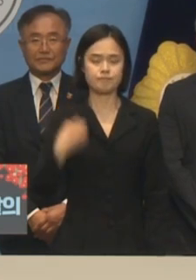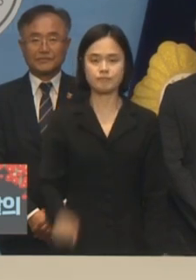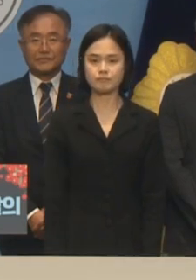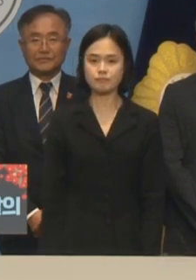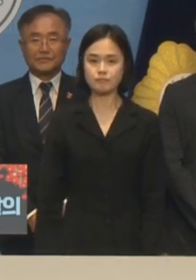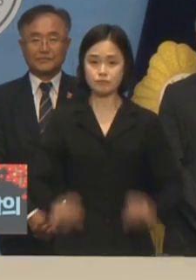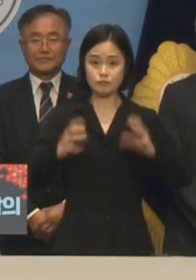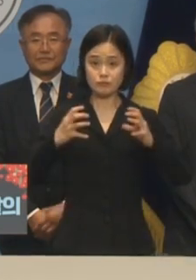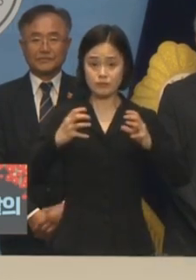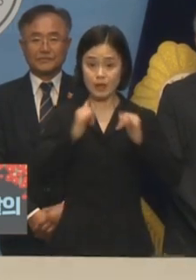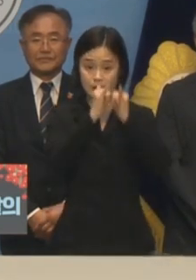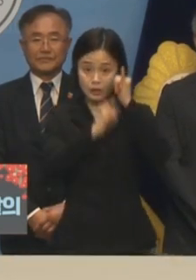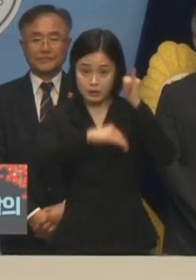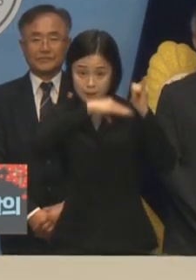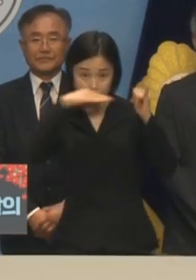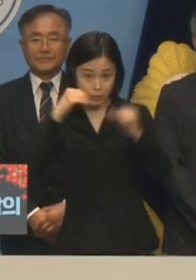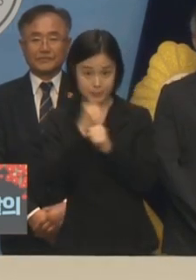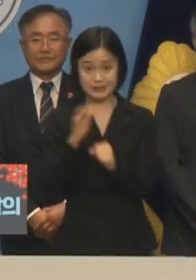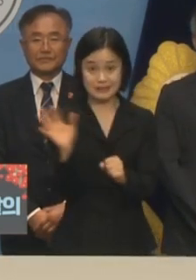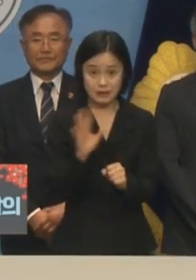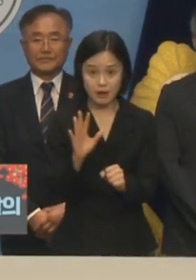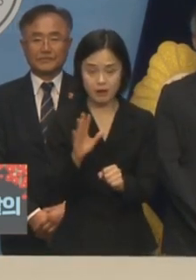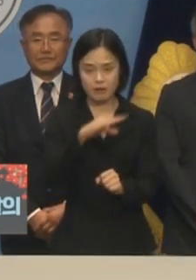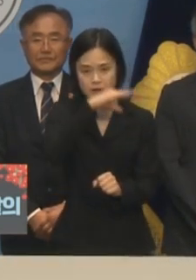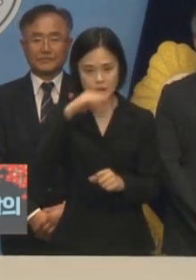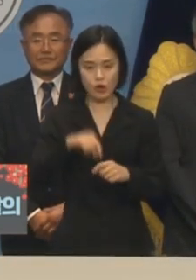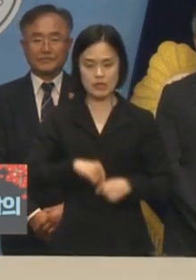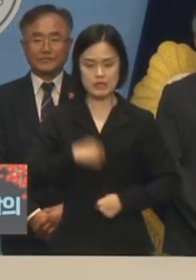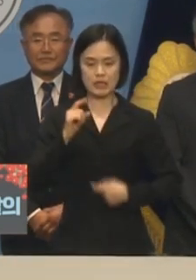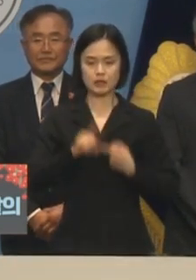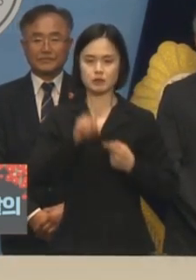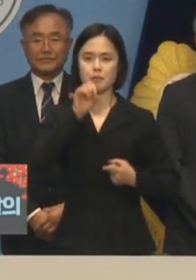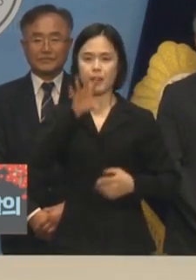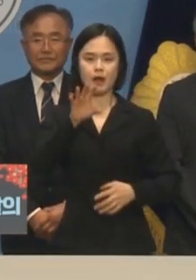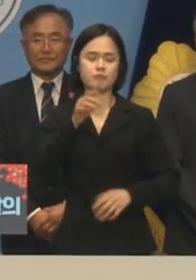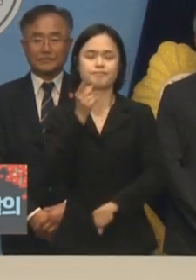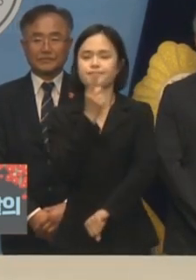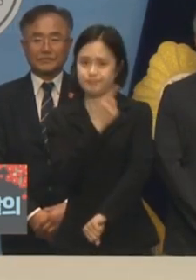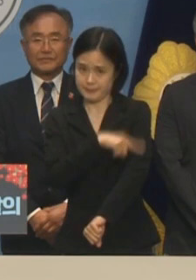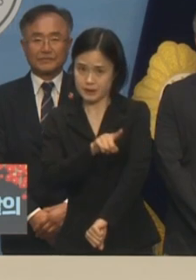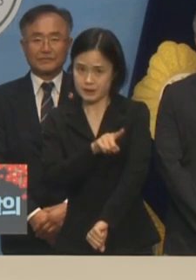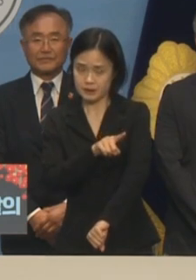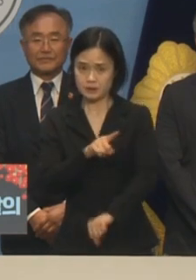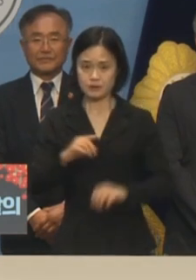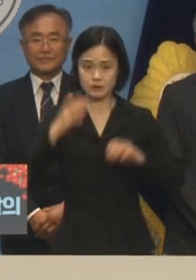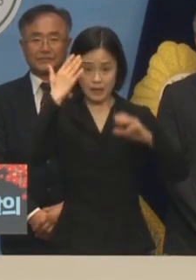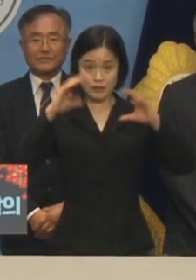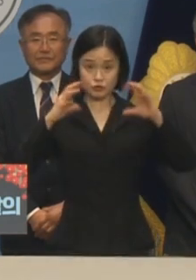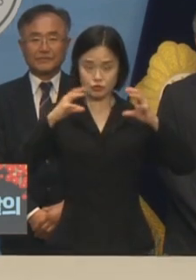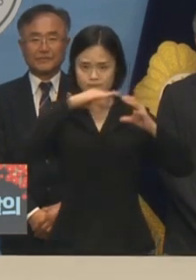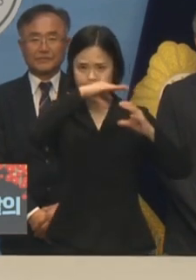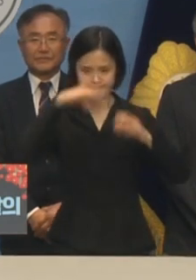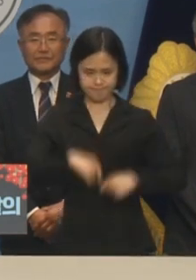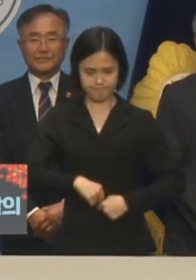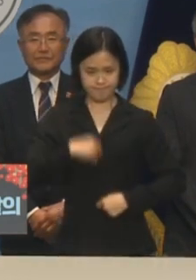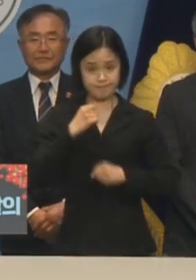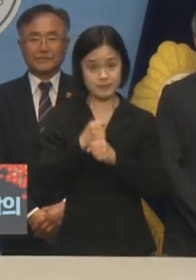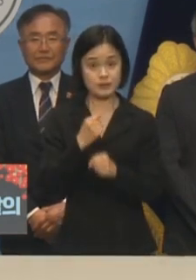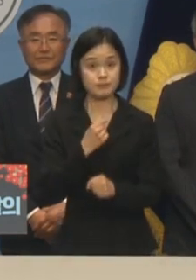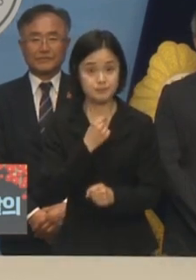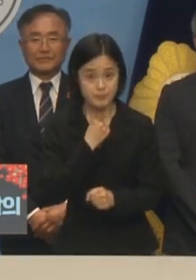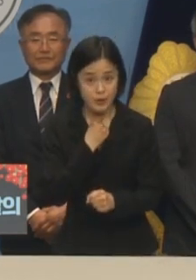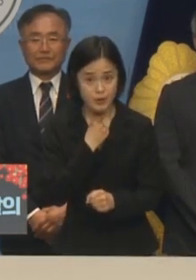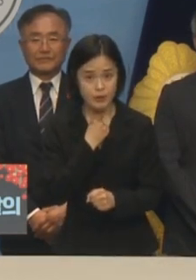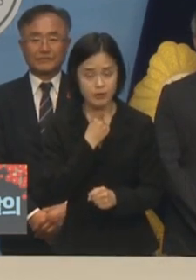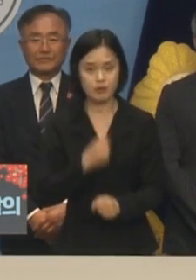세우지 못하면 정의를 말할 수 없습니다. 더 정의로운 대한민국을 만들려면 과거 이루어진 국가폭력에